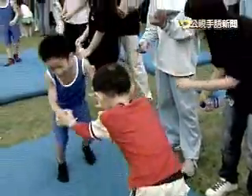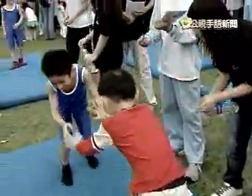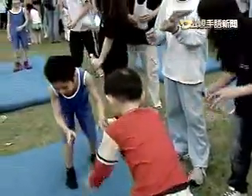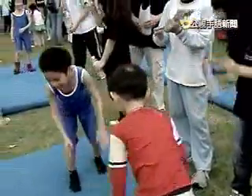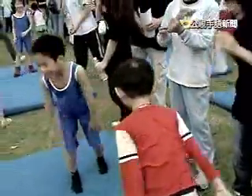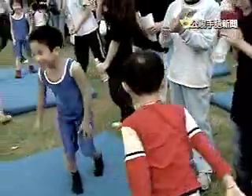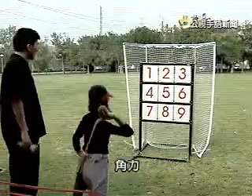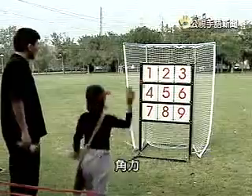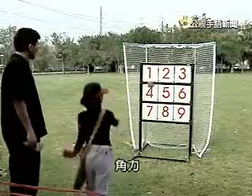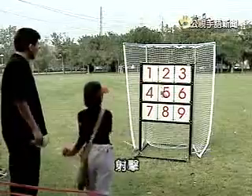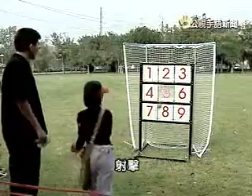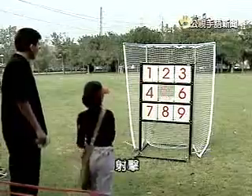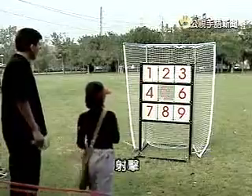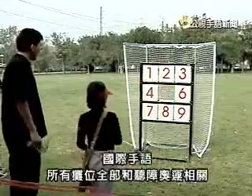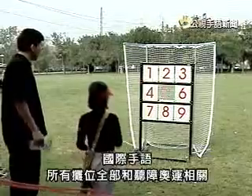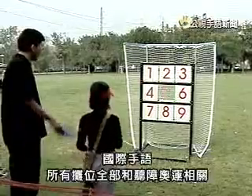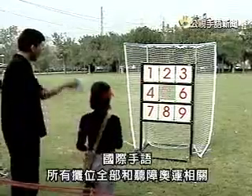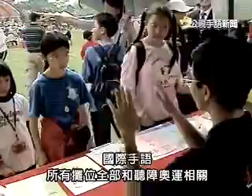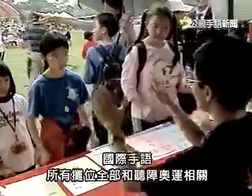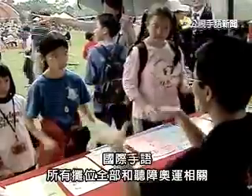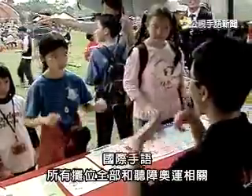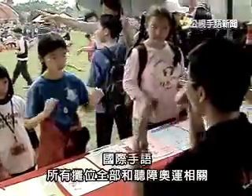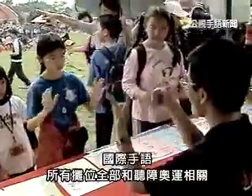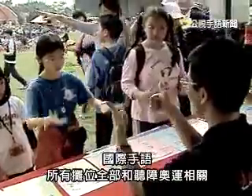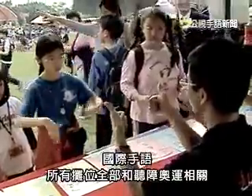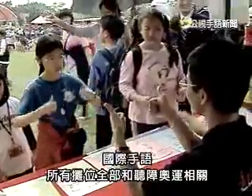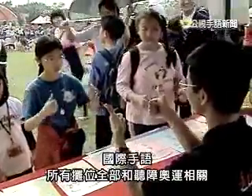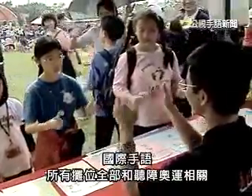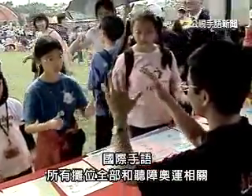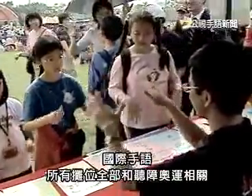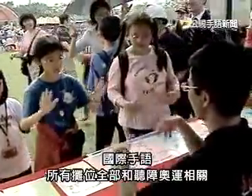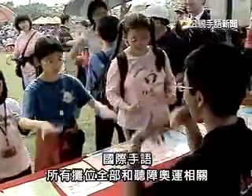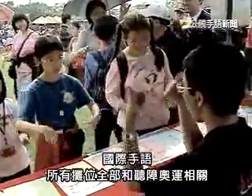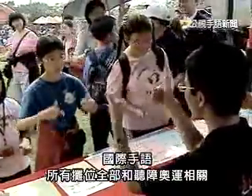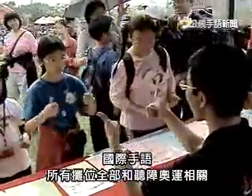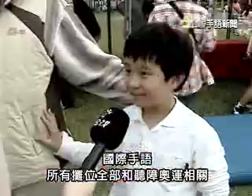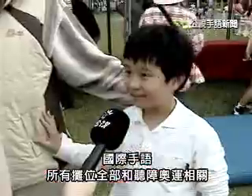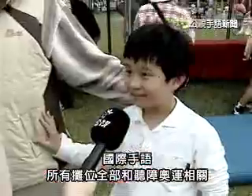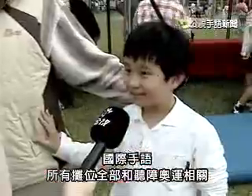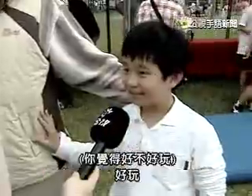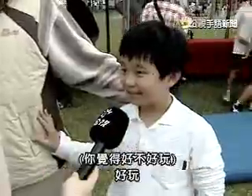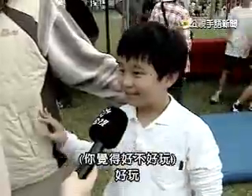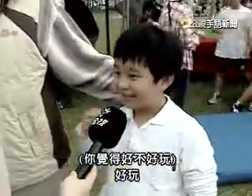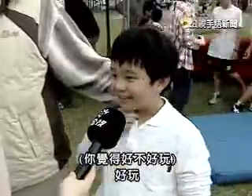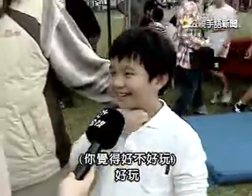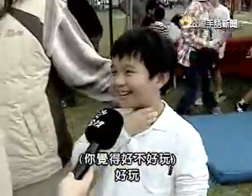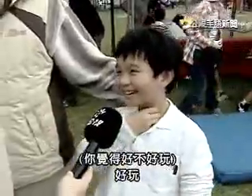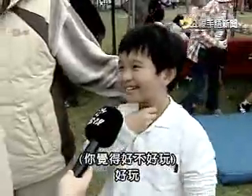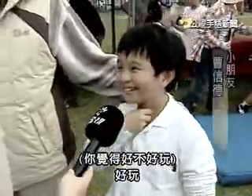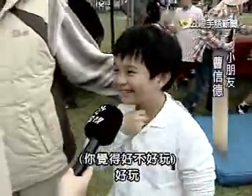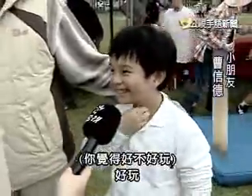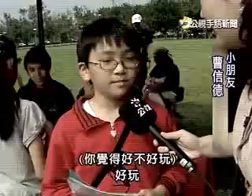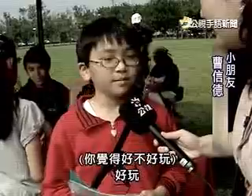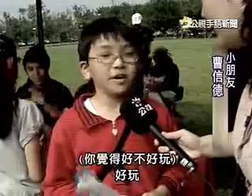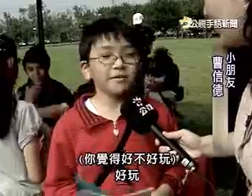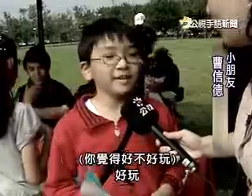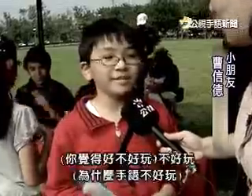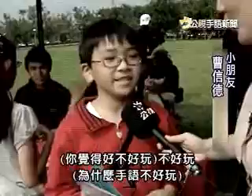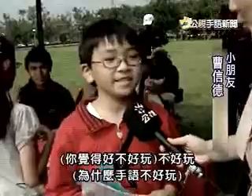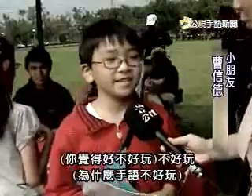脚力涉及国际手语，所有摊位全部和听障奥运相关。 这个好不好玩？ 好玩。 好玩吗？ 不好玩。 为什么手